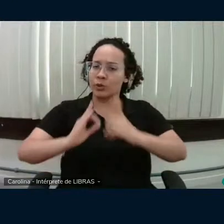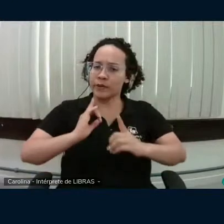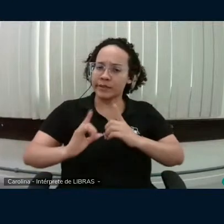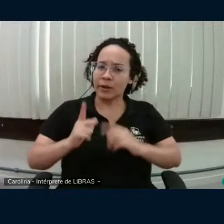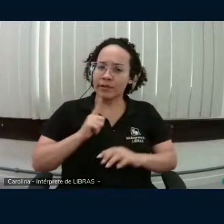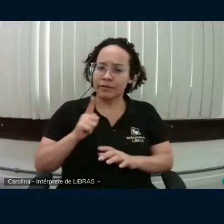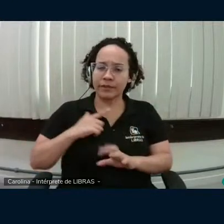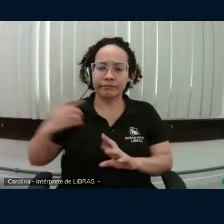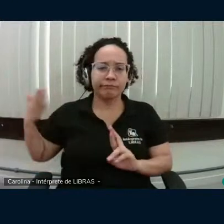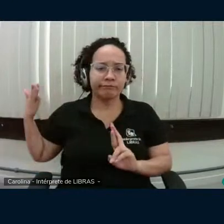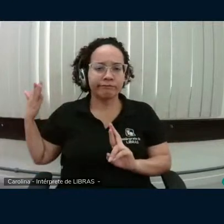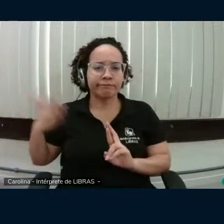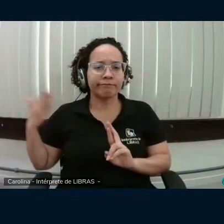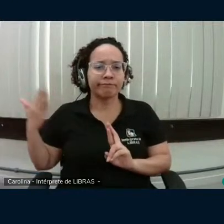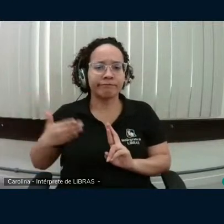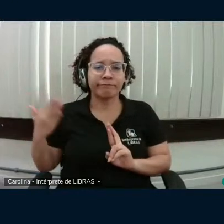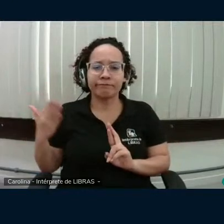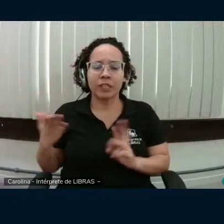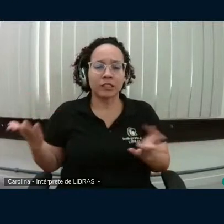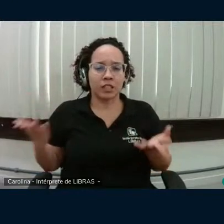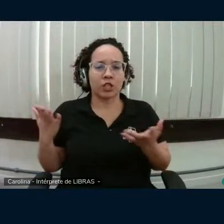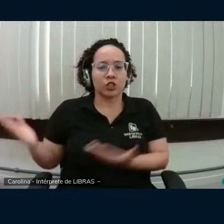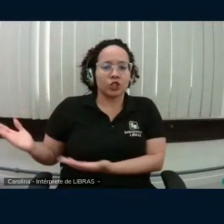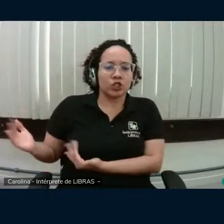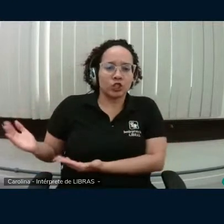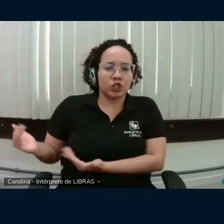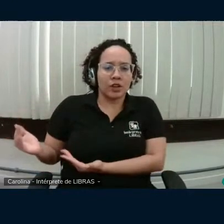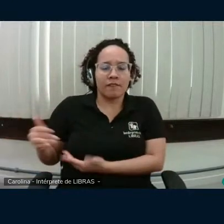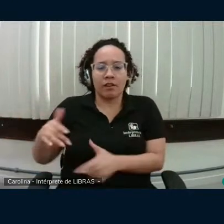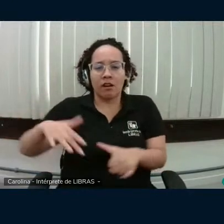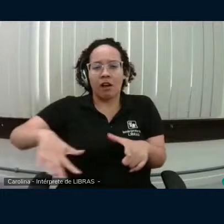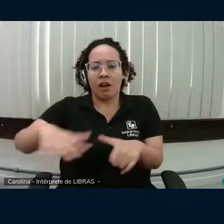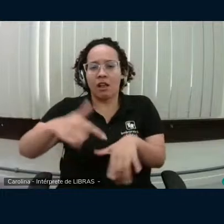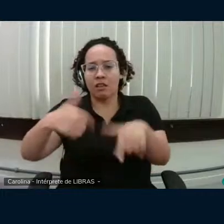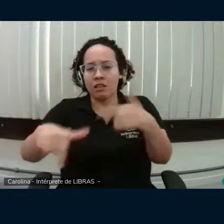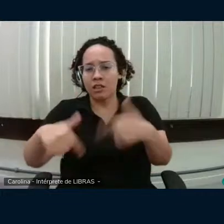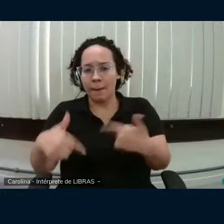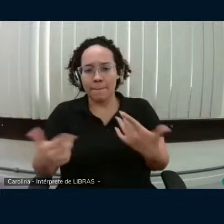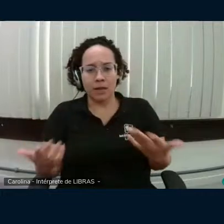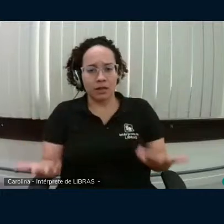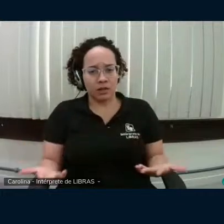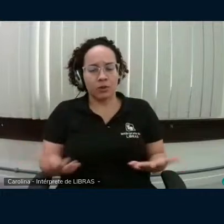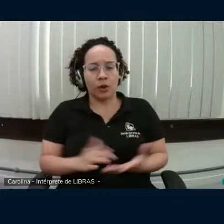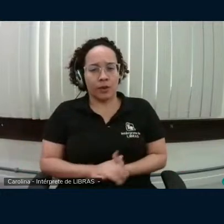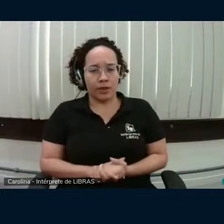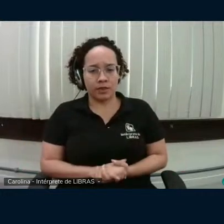representação abstrata, né, de jovem, de trabalhador e etc. Então,